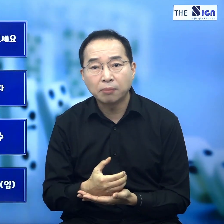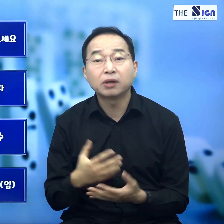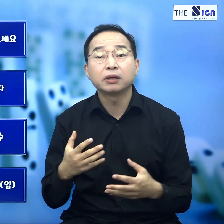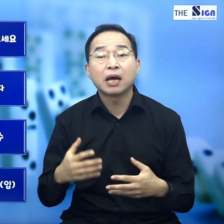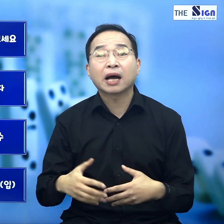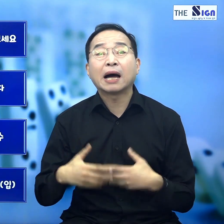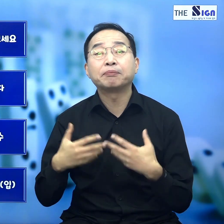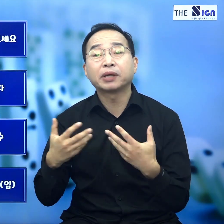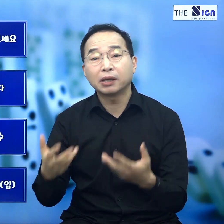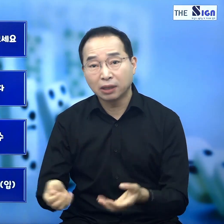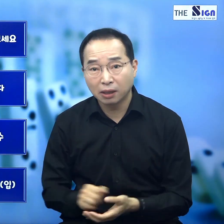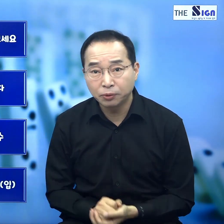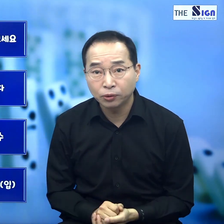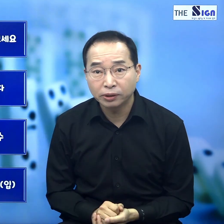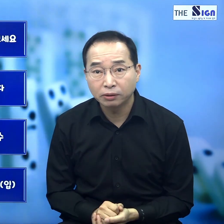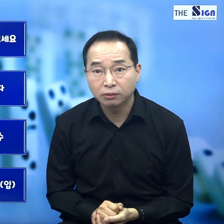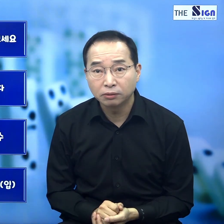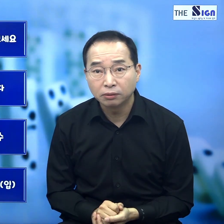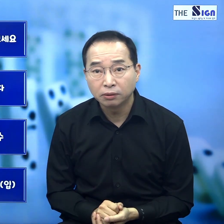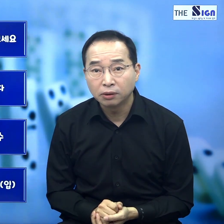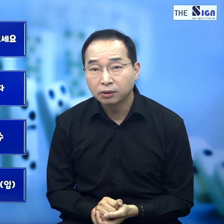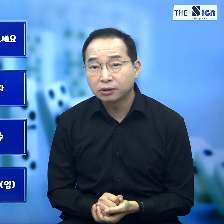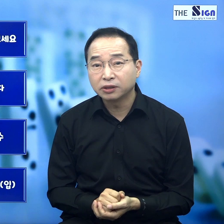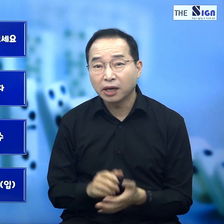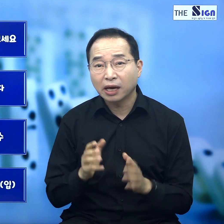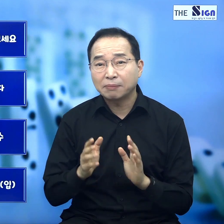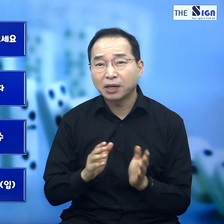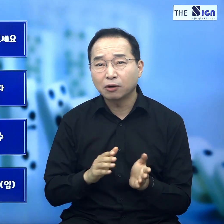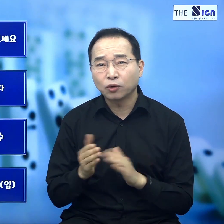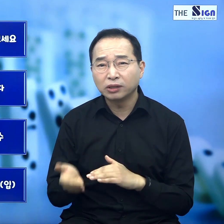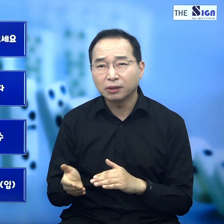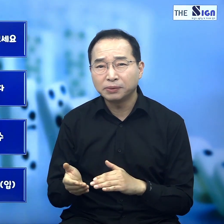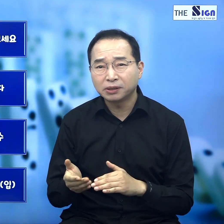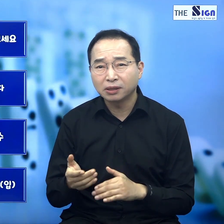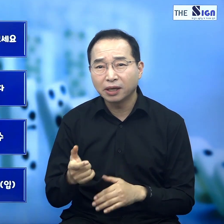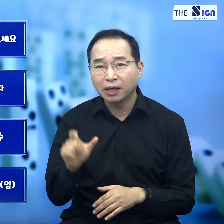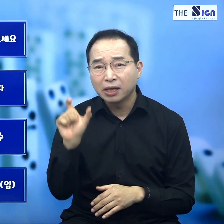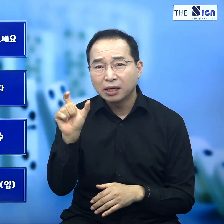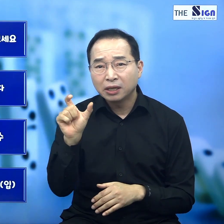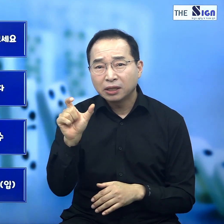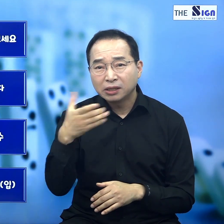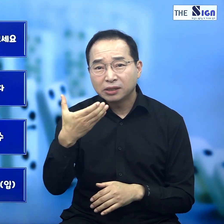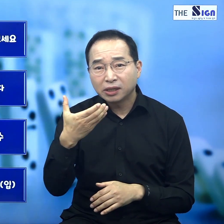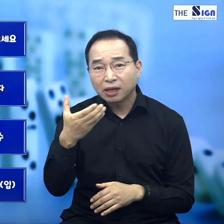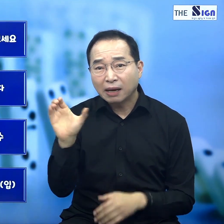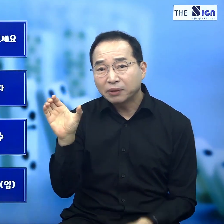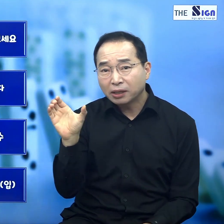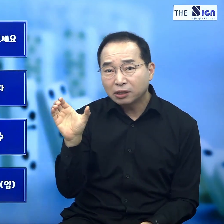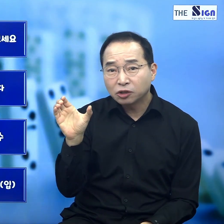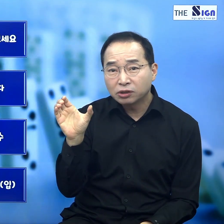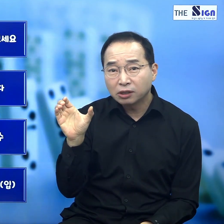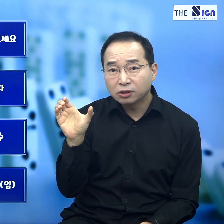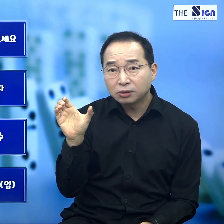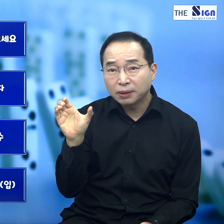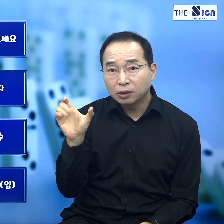그러면 감탄하다는 표현이에요. 그런데 감탄하고 굉장히 비슷한데 이제 감탄하다는 전체를 썼지만은